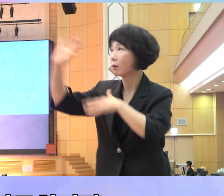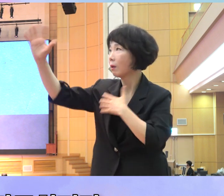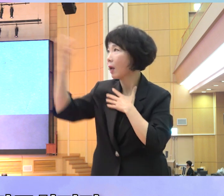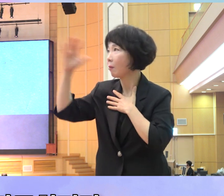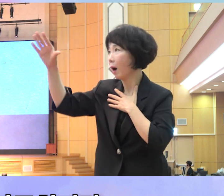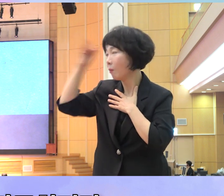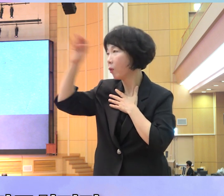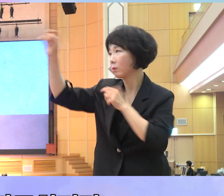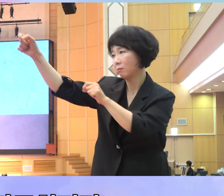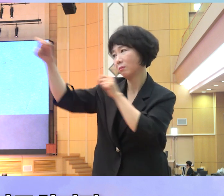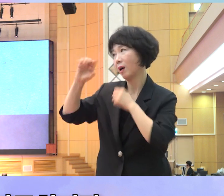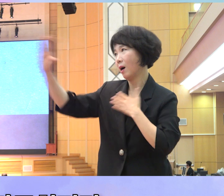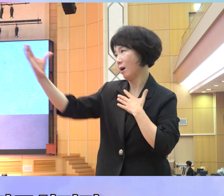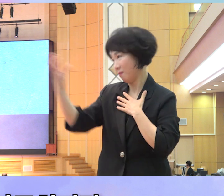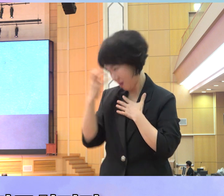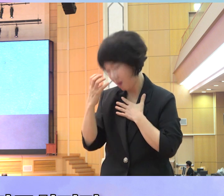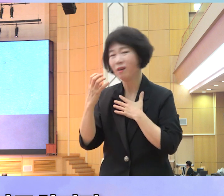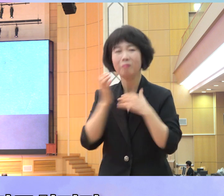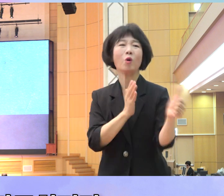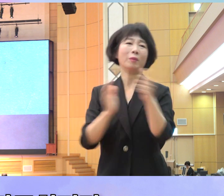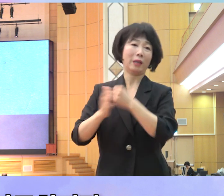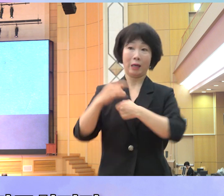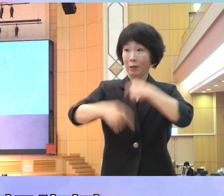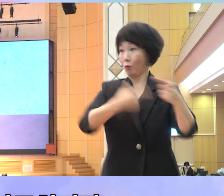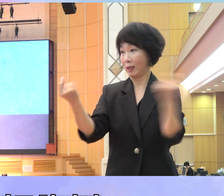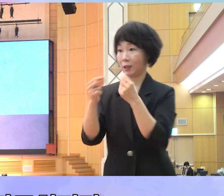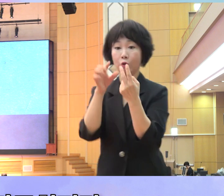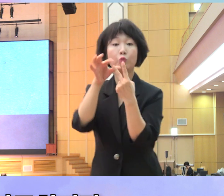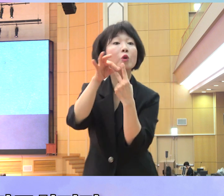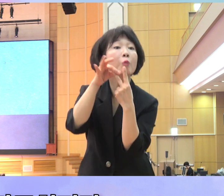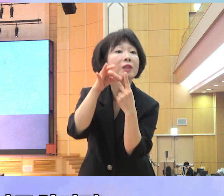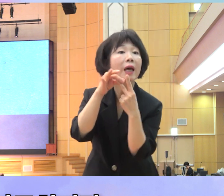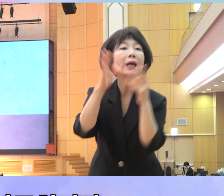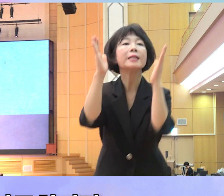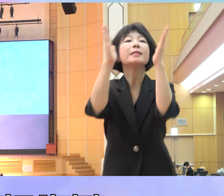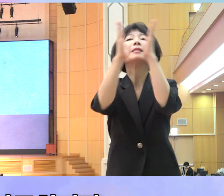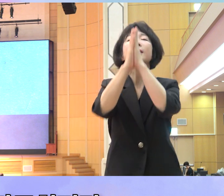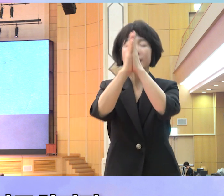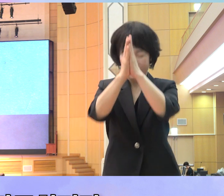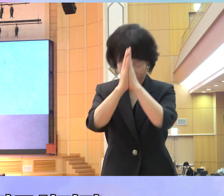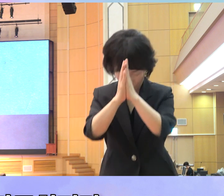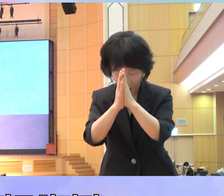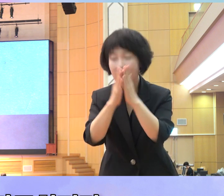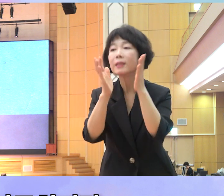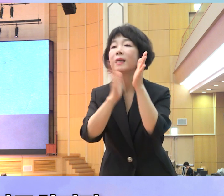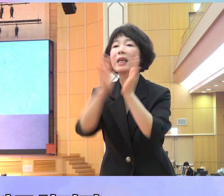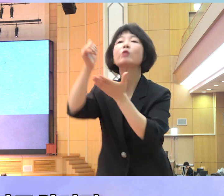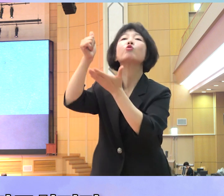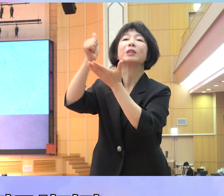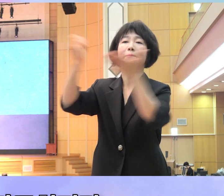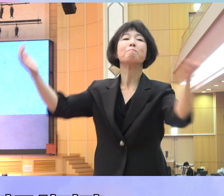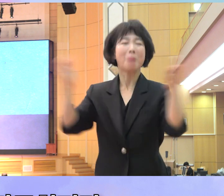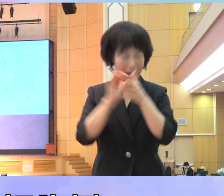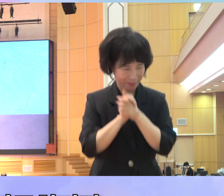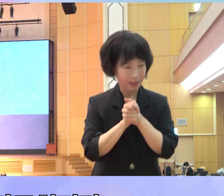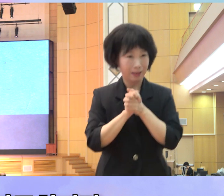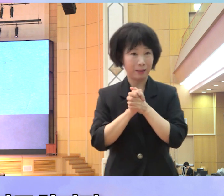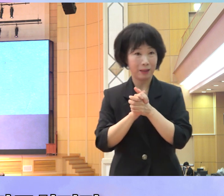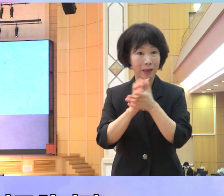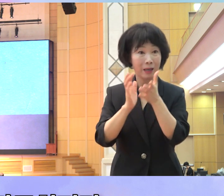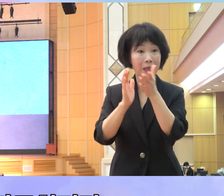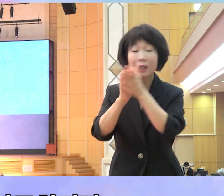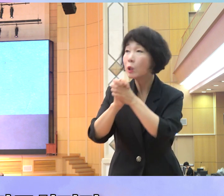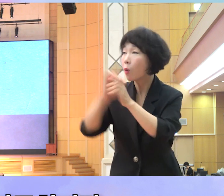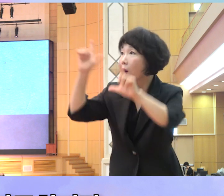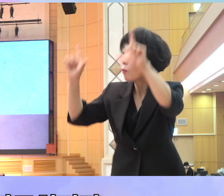통해서 예수님의 긍휼하심을 우리가 바라보자. 두 번째는 따라하겠습니다. 기도하시는 예수님. 기도하시는 예수님을 닮아가야